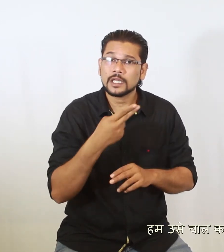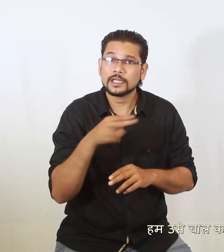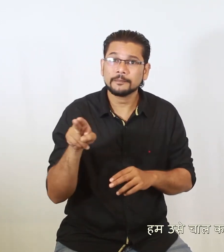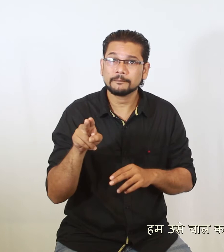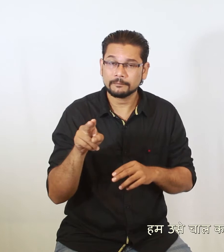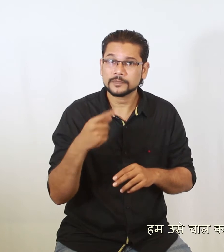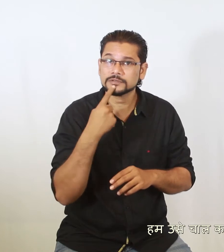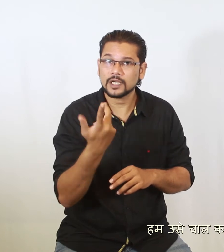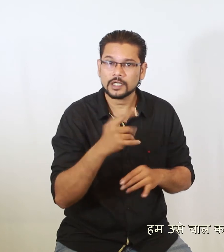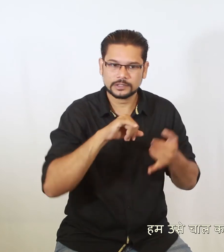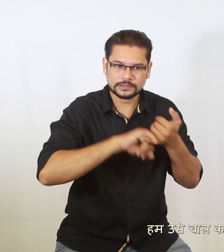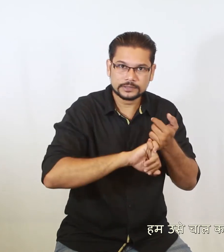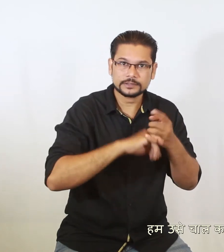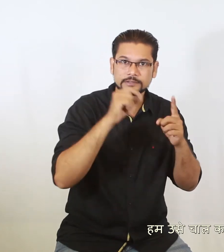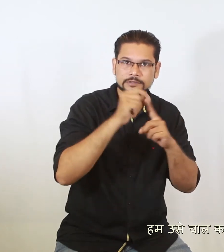हम उसे चाल कहते है